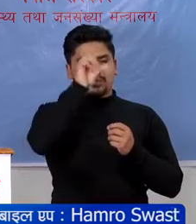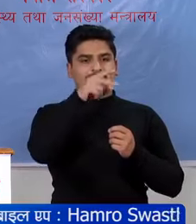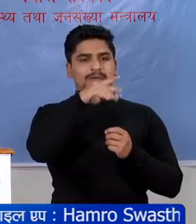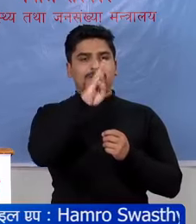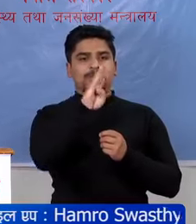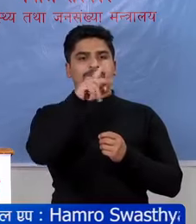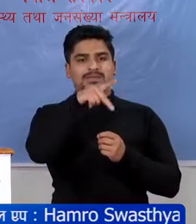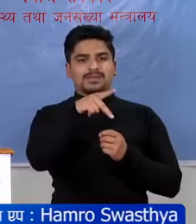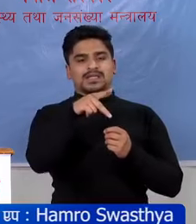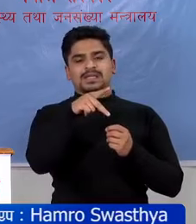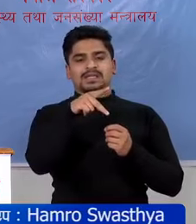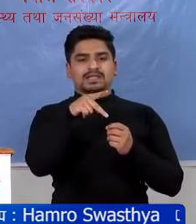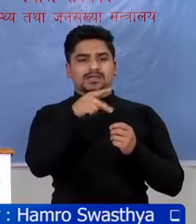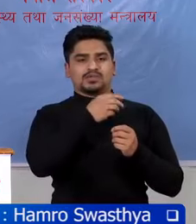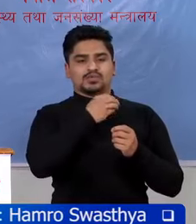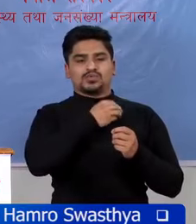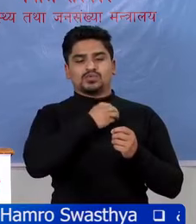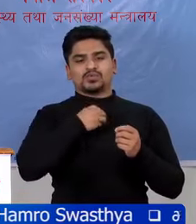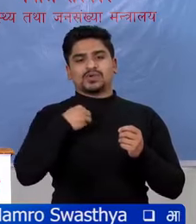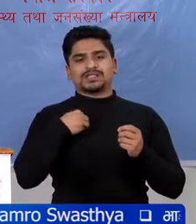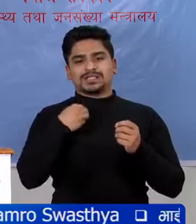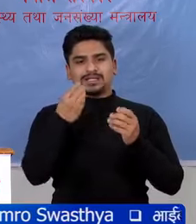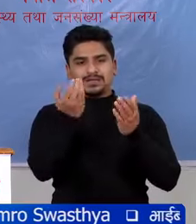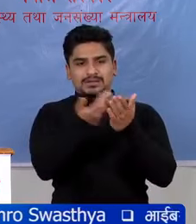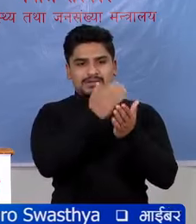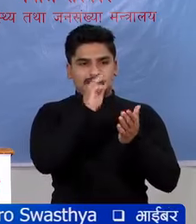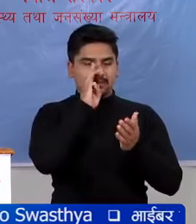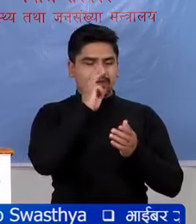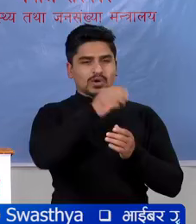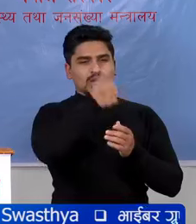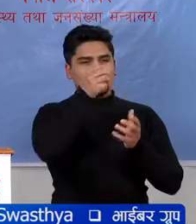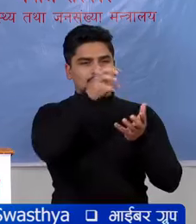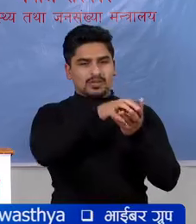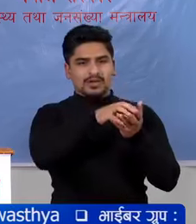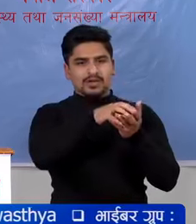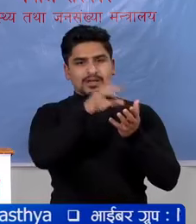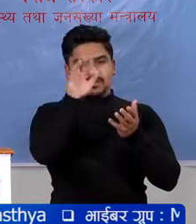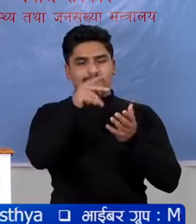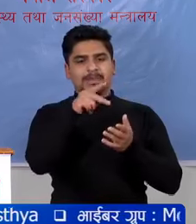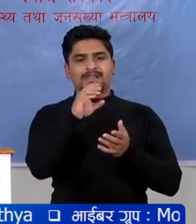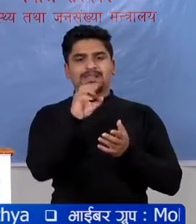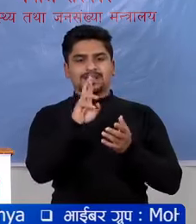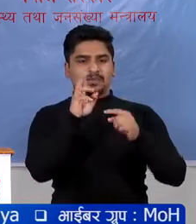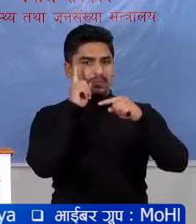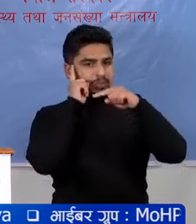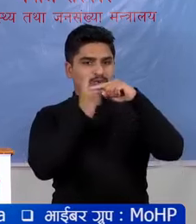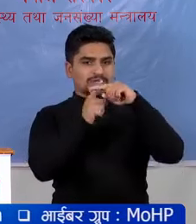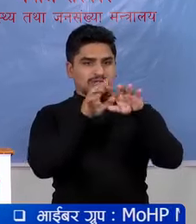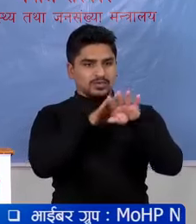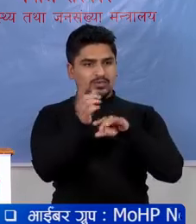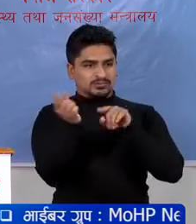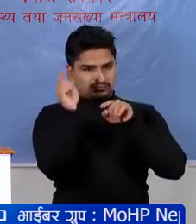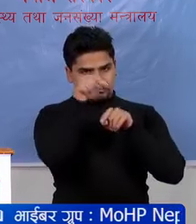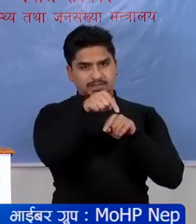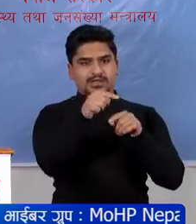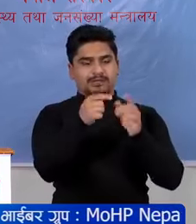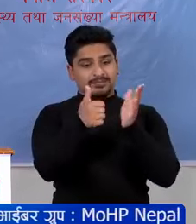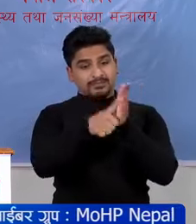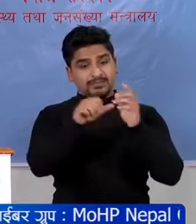स्वस्तेविग्यान पर्तिस्थान मा त्यो बाहेक अनेत्र ठाउबाट आउने PCR पोजेटीब हरू त्याहां वेरिफिकेशन